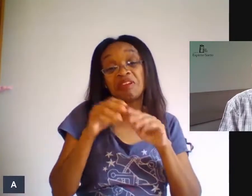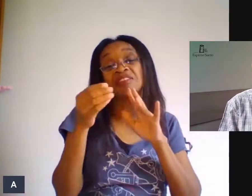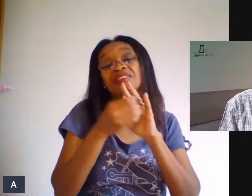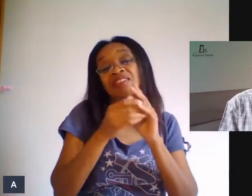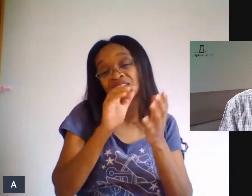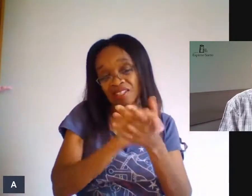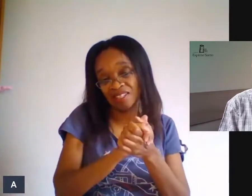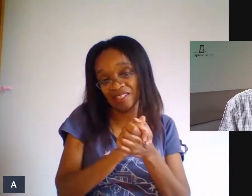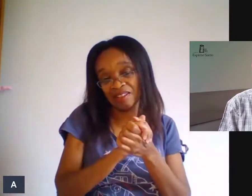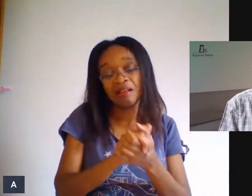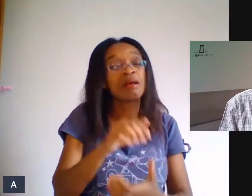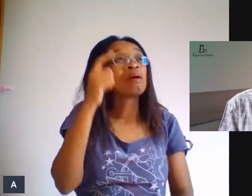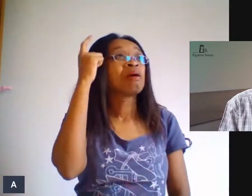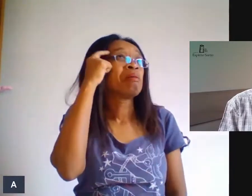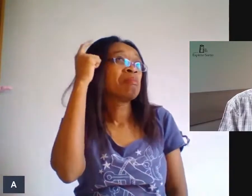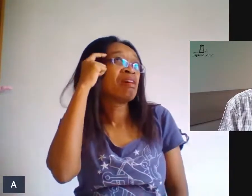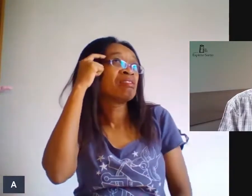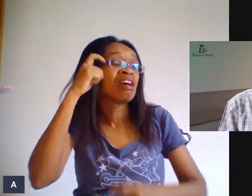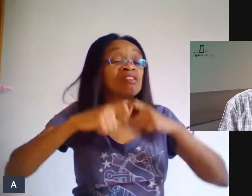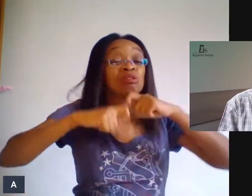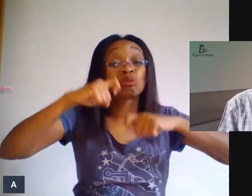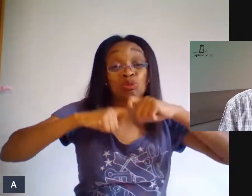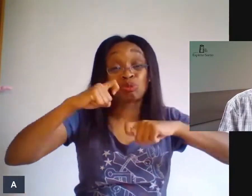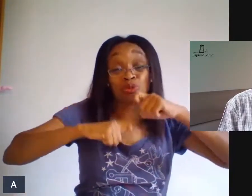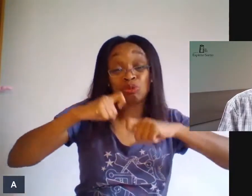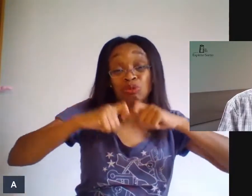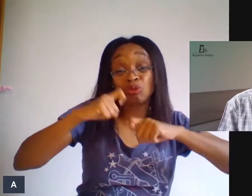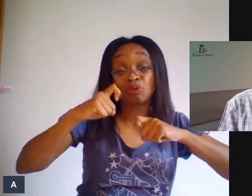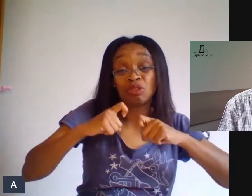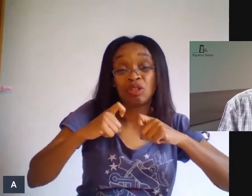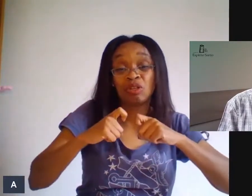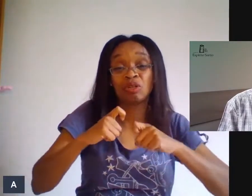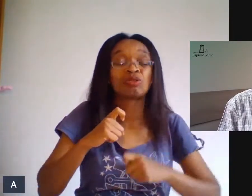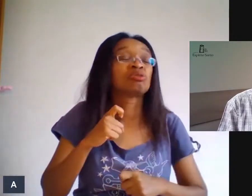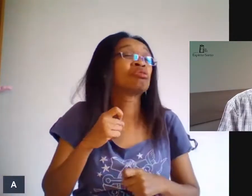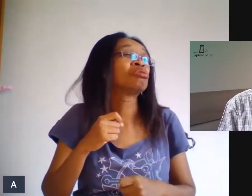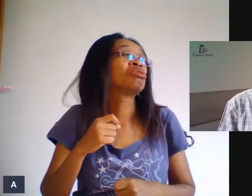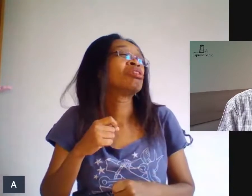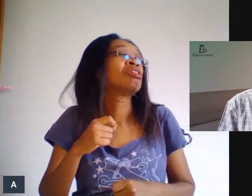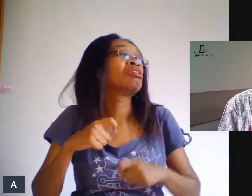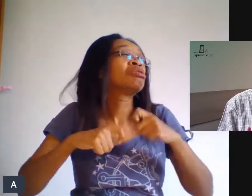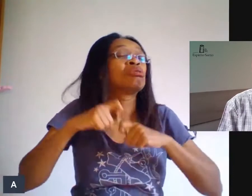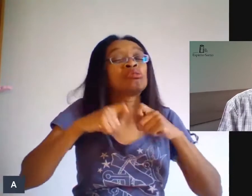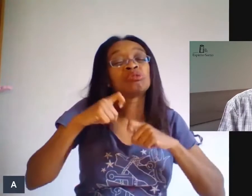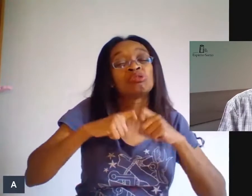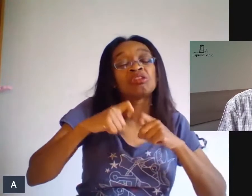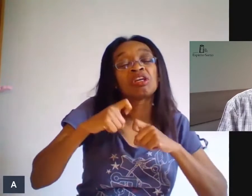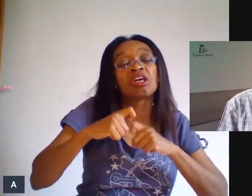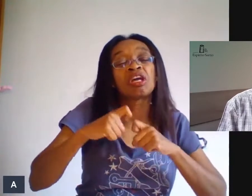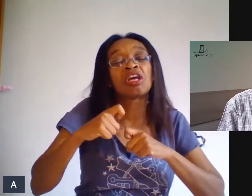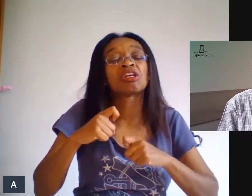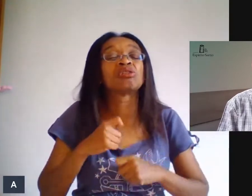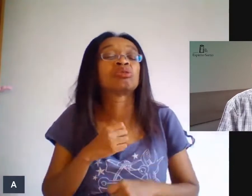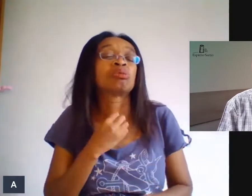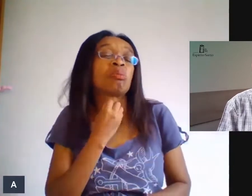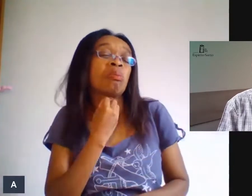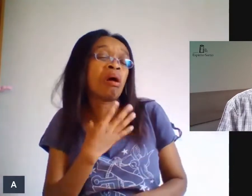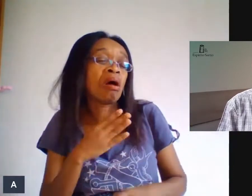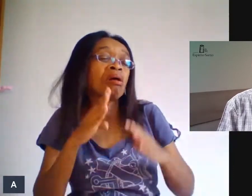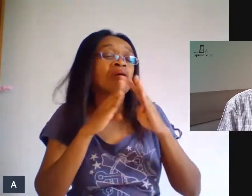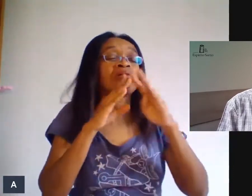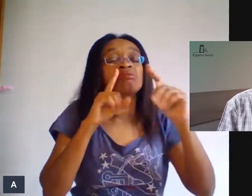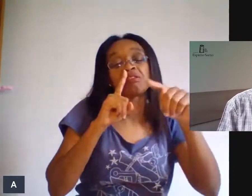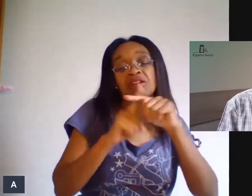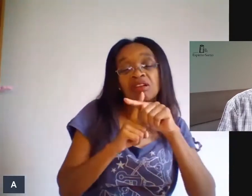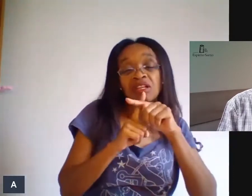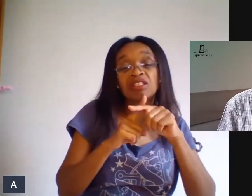muito mais na vida sexual que teríamos, né? Uma vida sexual oficializada perante a igreja que teríamos,